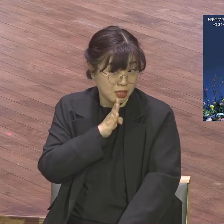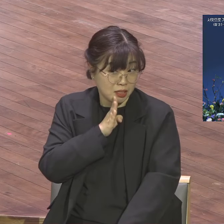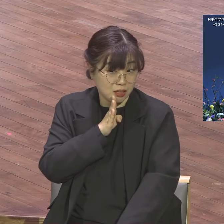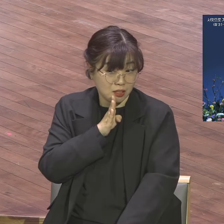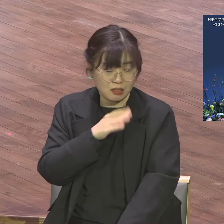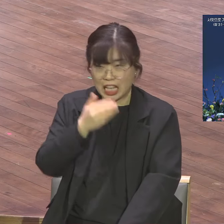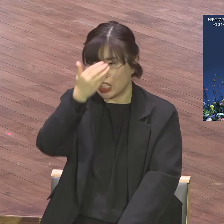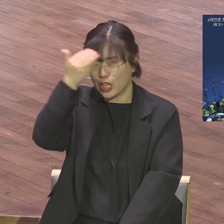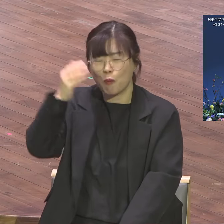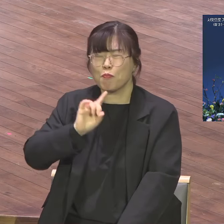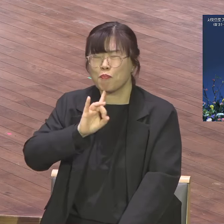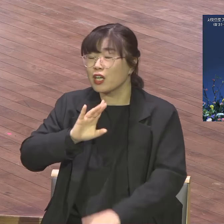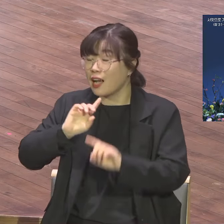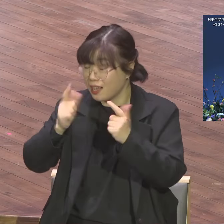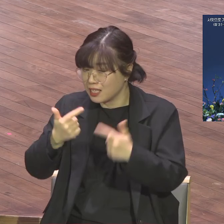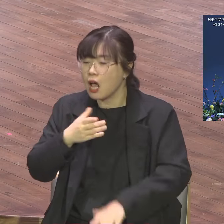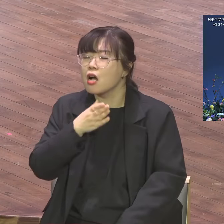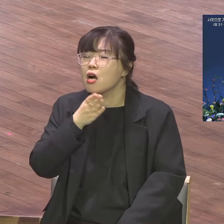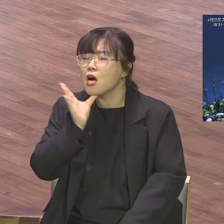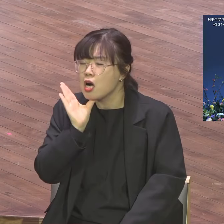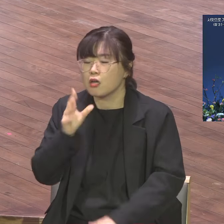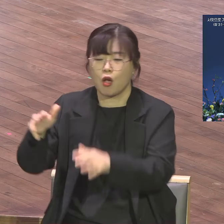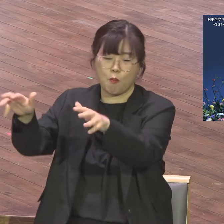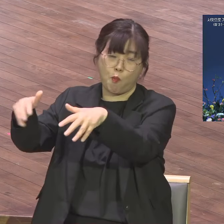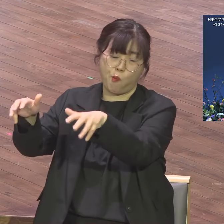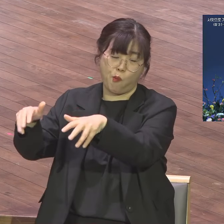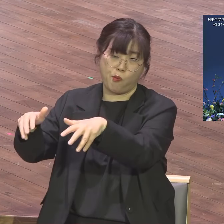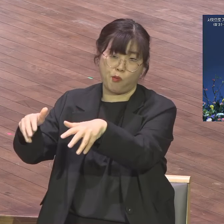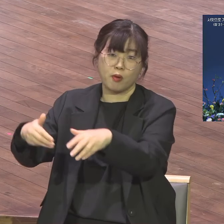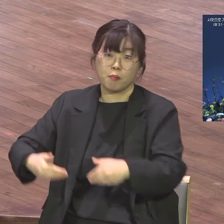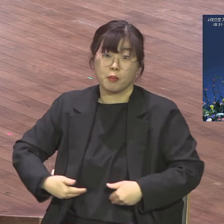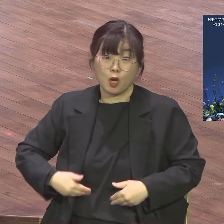그리고 요즘 60살은요 청년이에요. 청년.